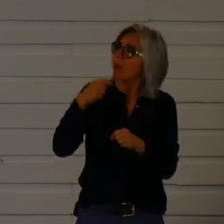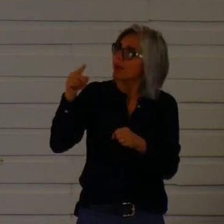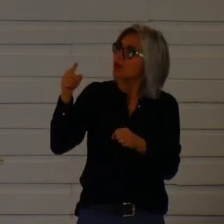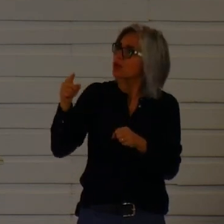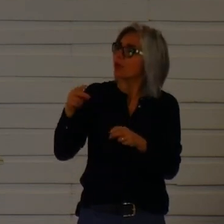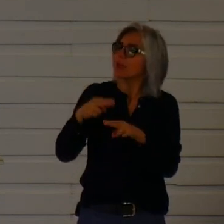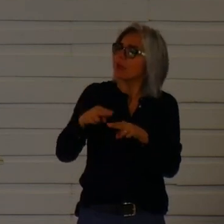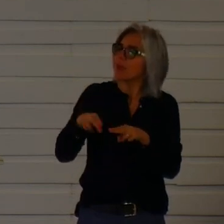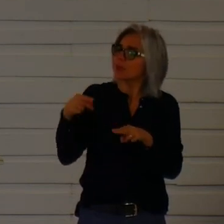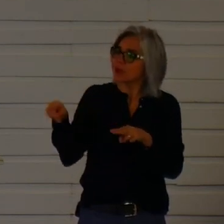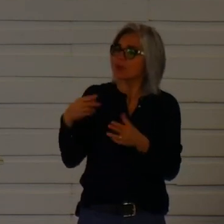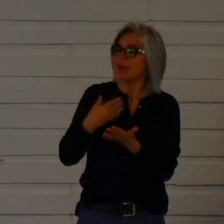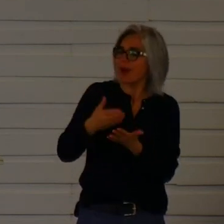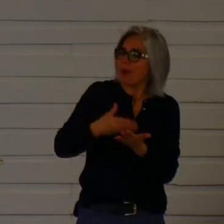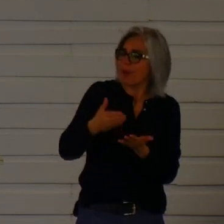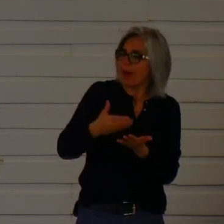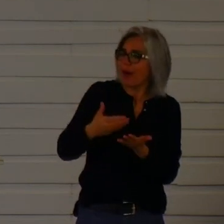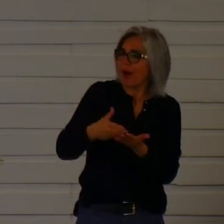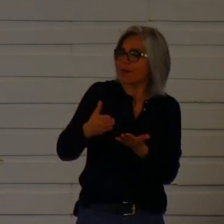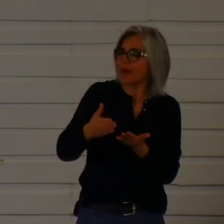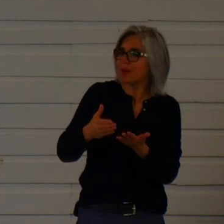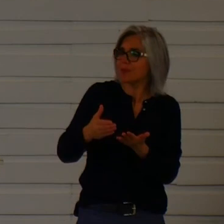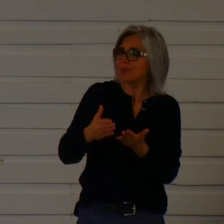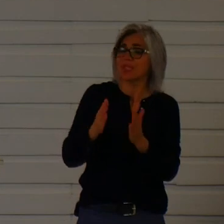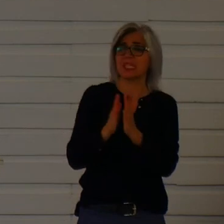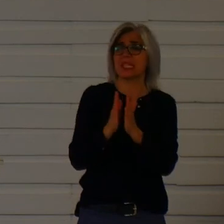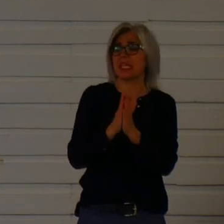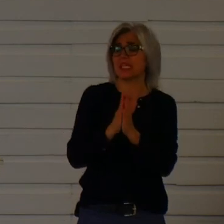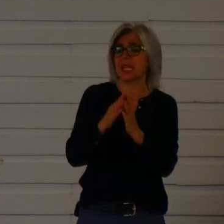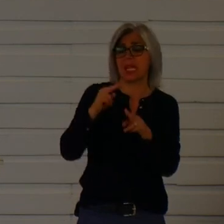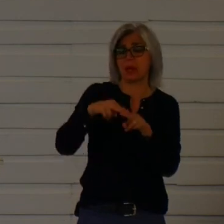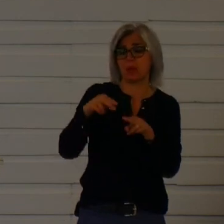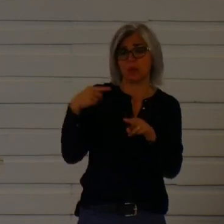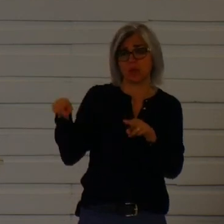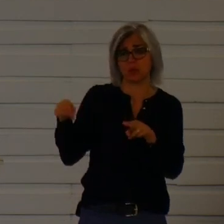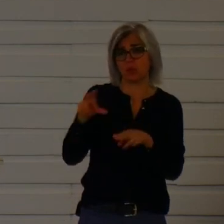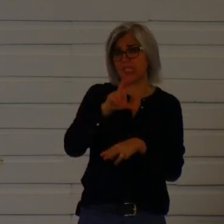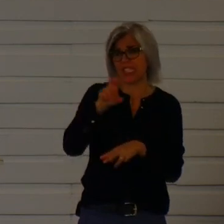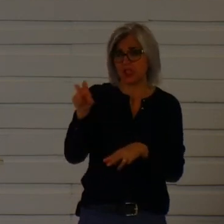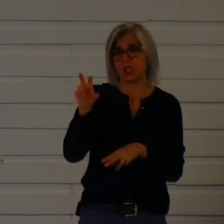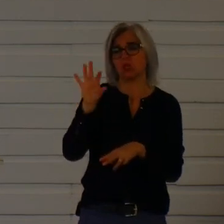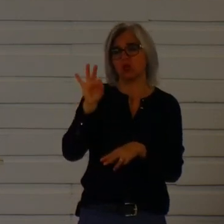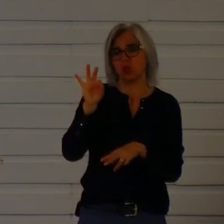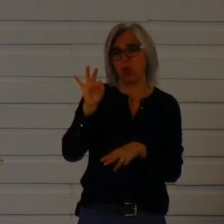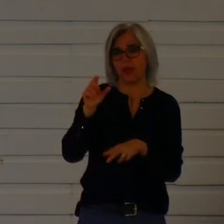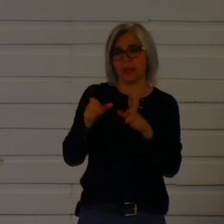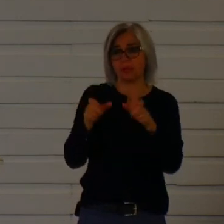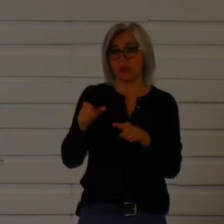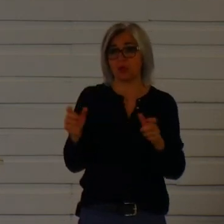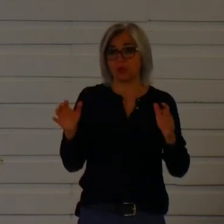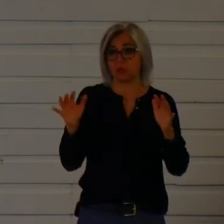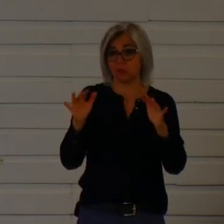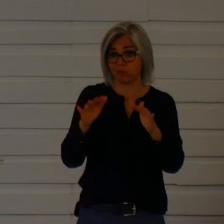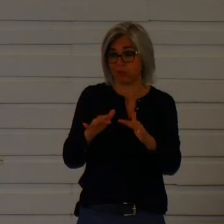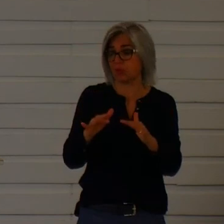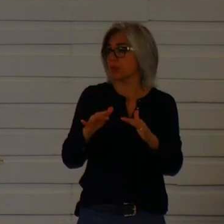nipote che l'80% della comunità di 350 membri, che sta aumentando sempre di più, di 305, in tre anni che